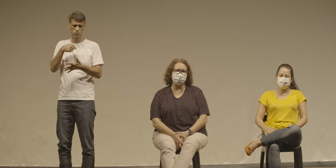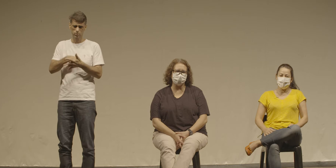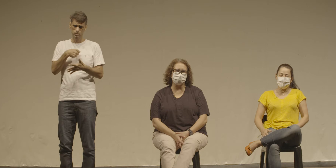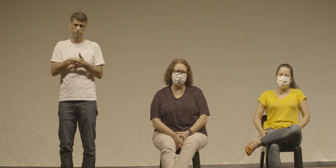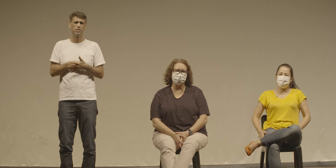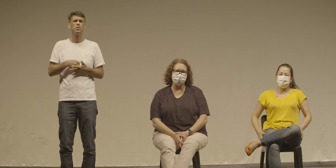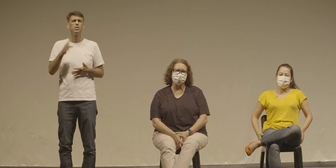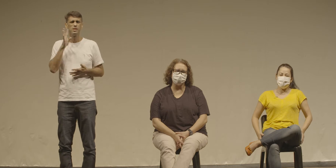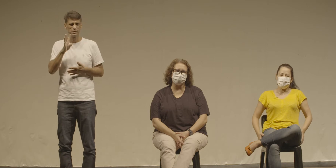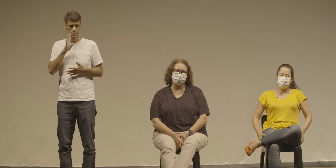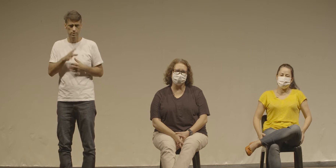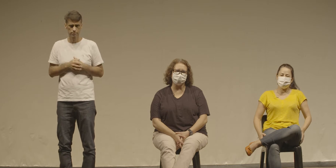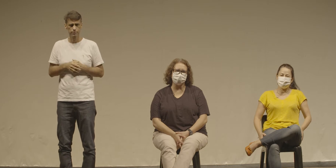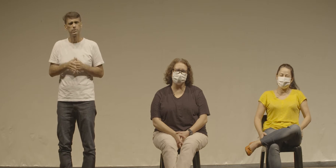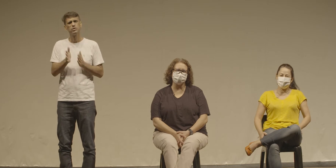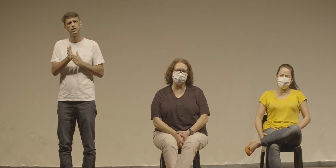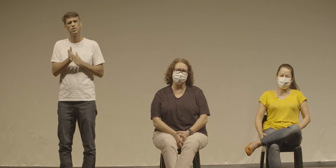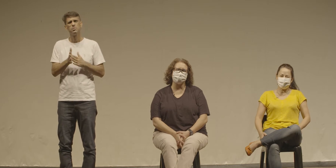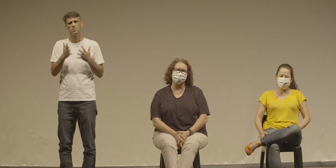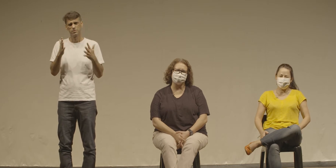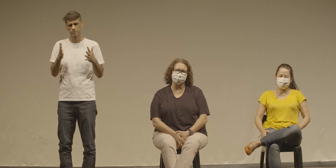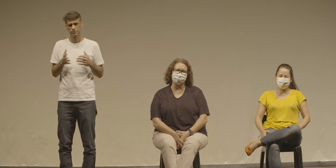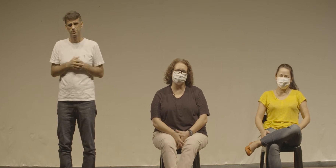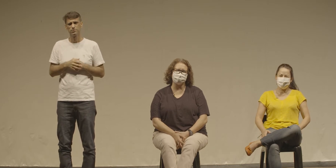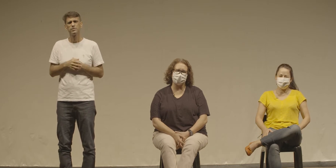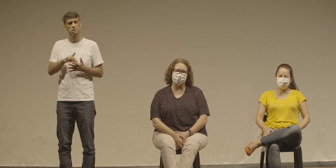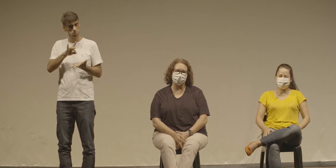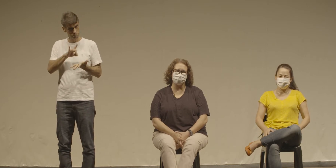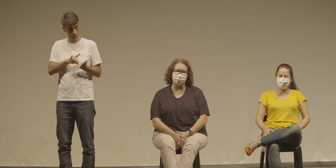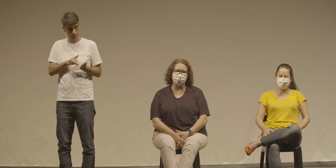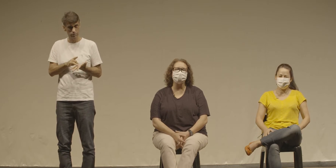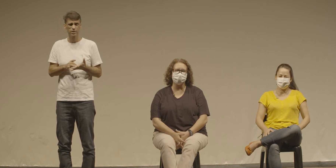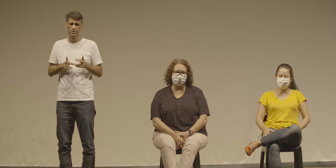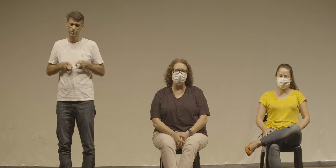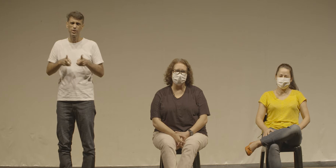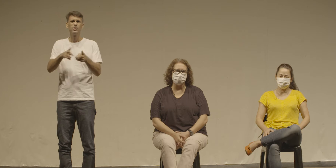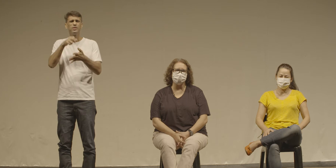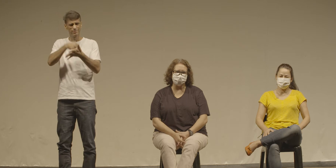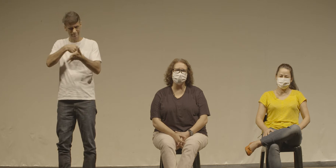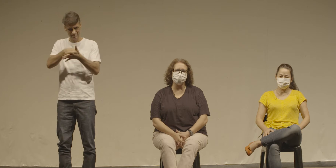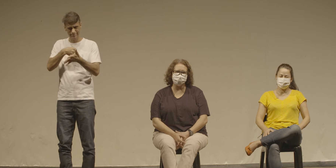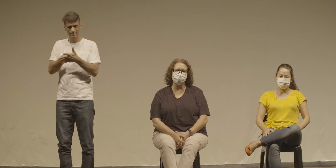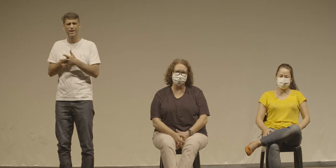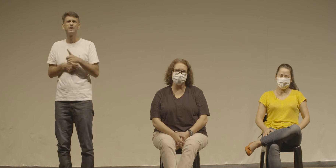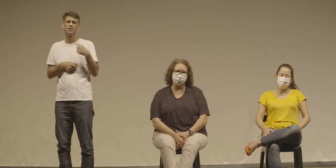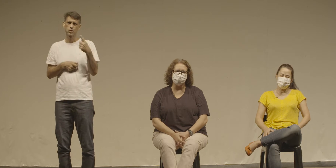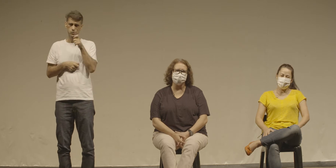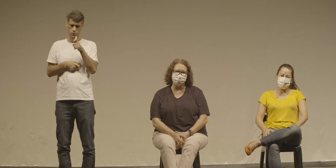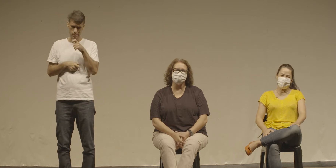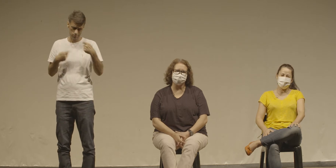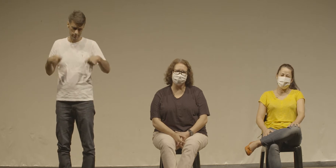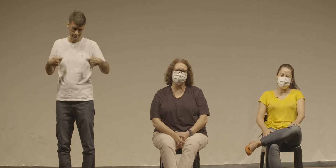muito bacana. Vocês estão de parabéns mesmo. Obrigada. Continue nessa luta, porque a gente precisa